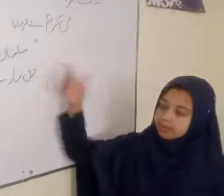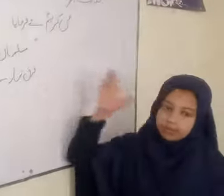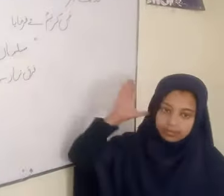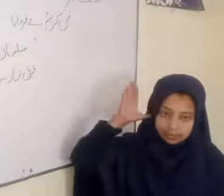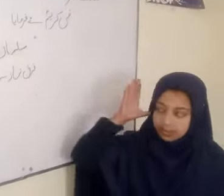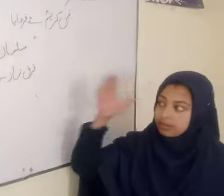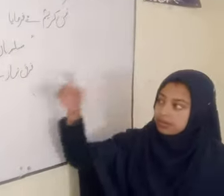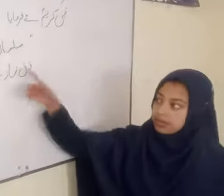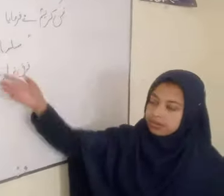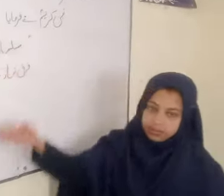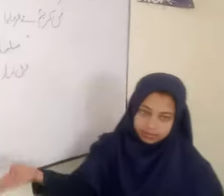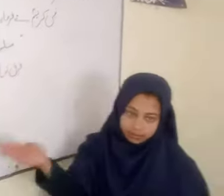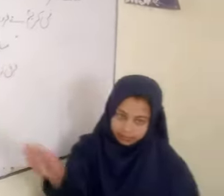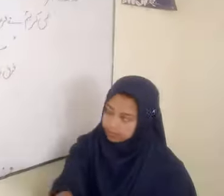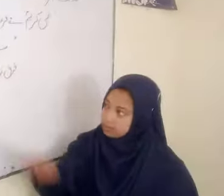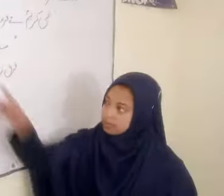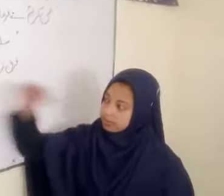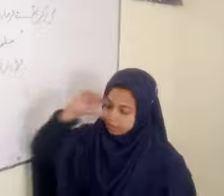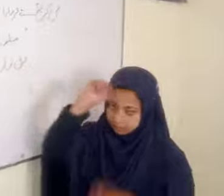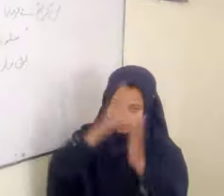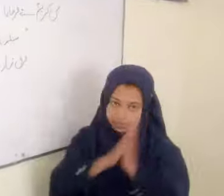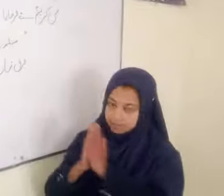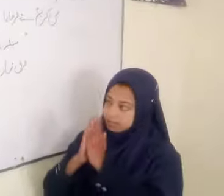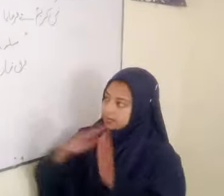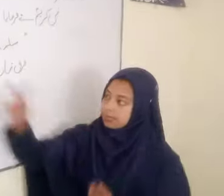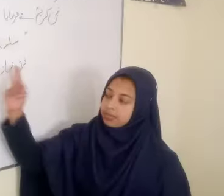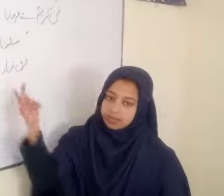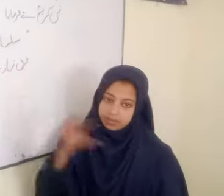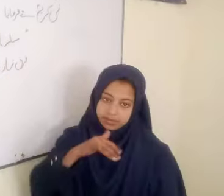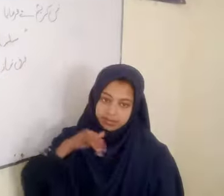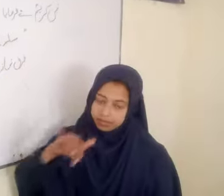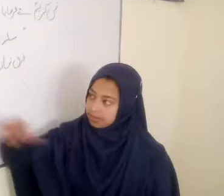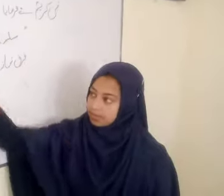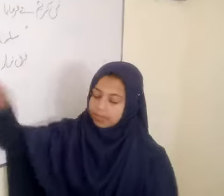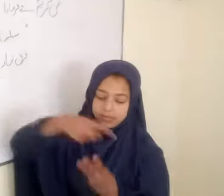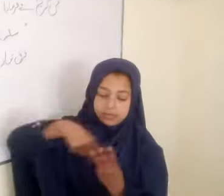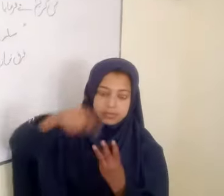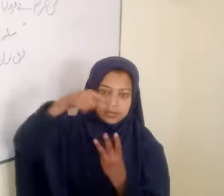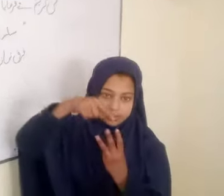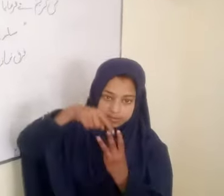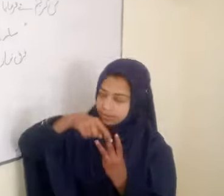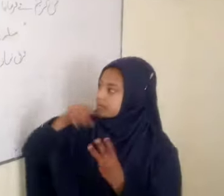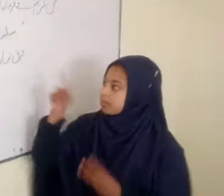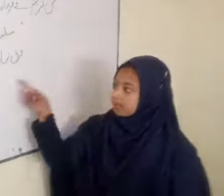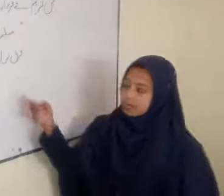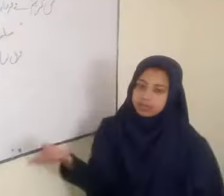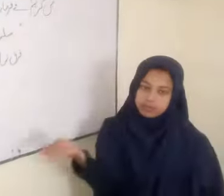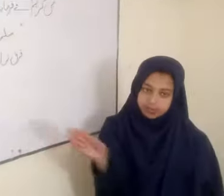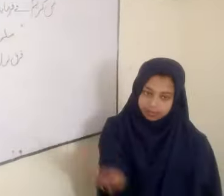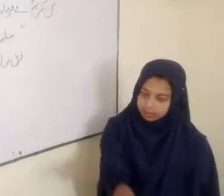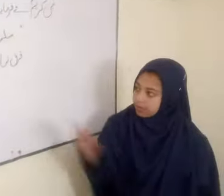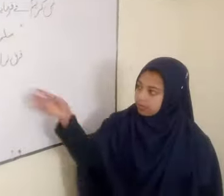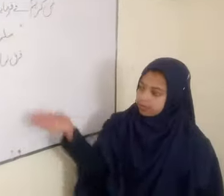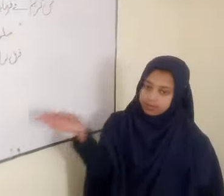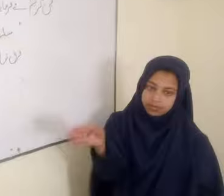फरमाया, मुसलमान और काफिर के दरमियान